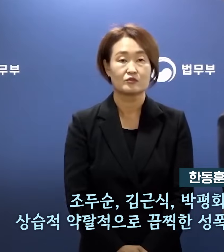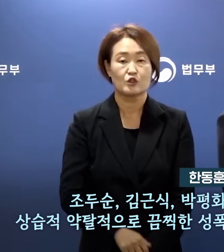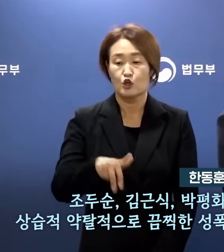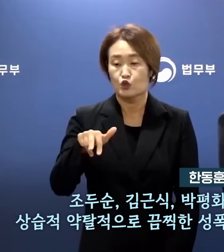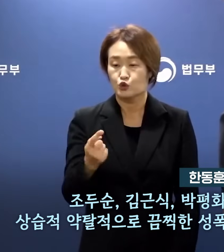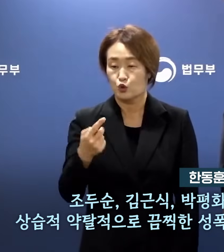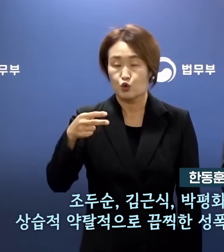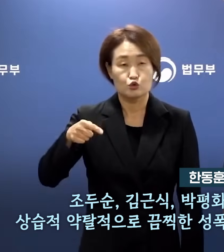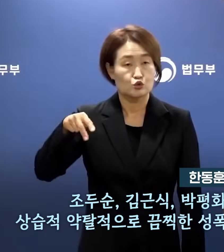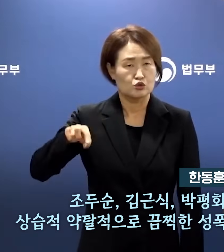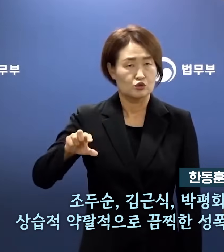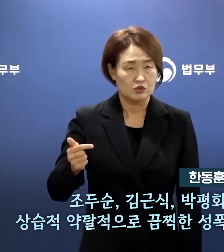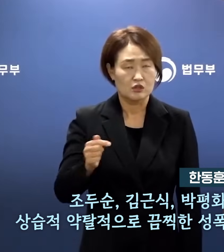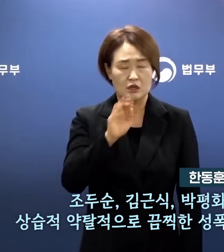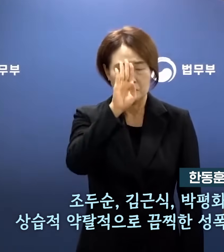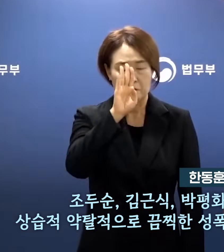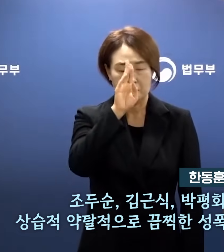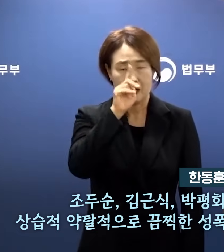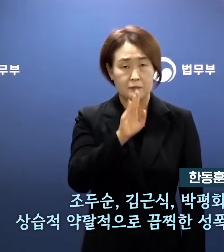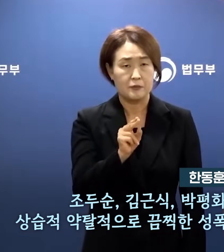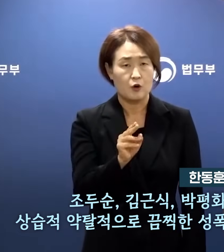조두순, 김근식, 박병화 등